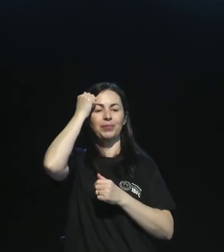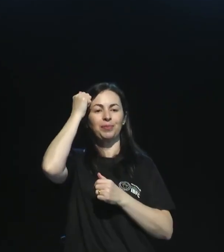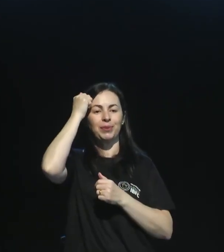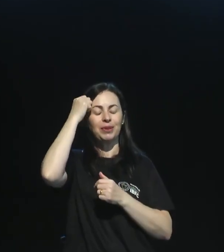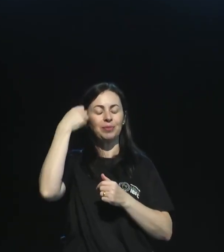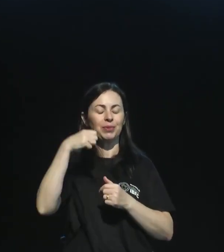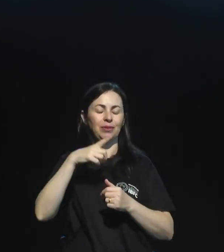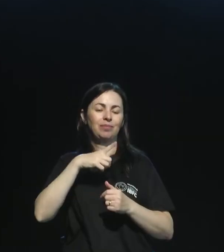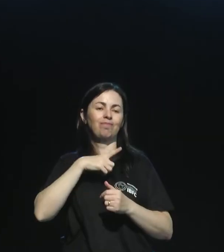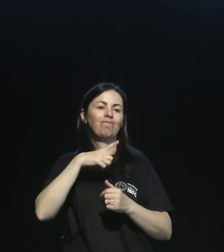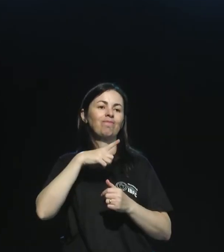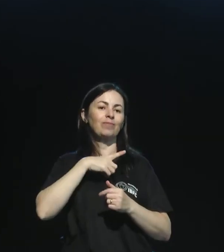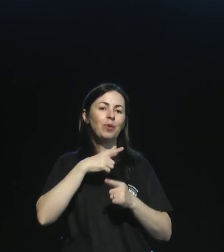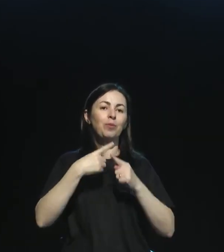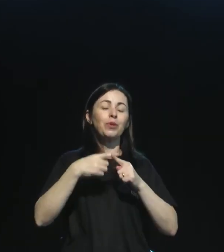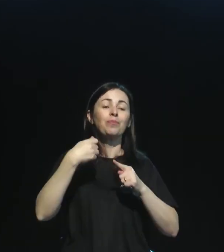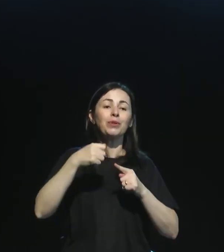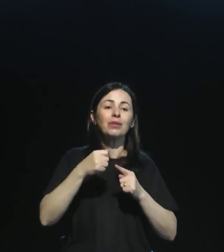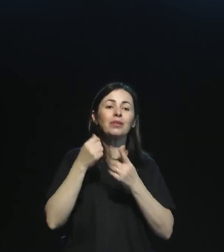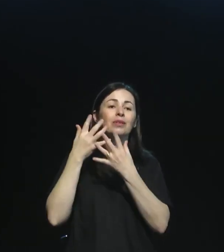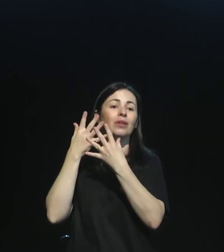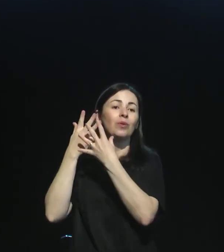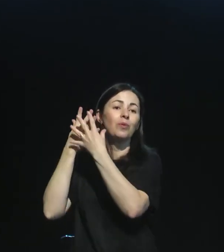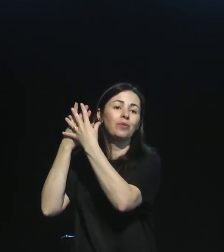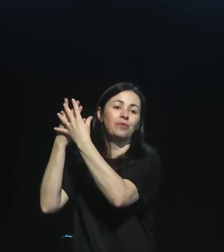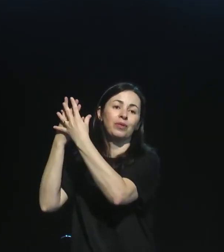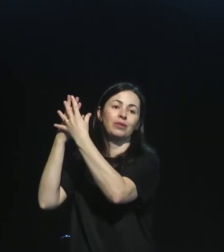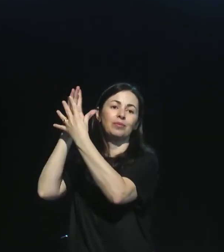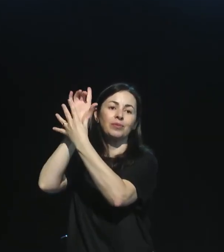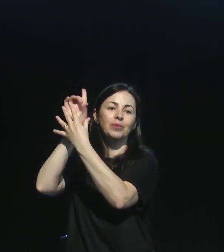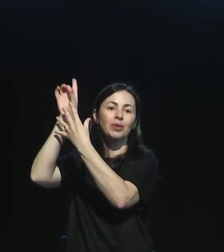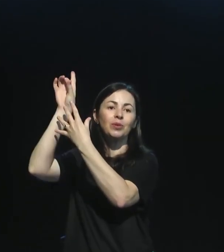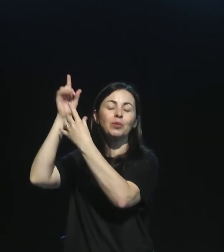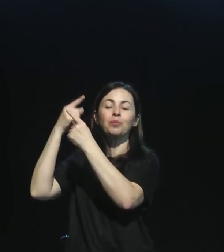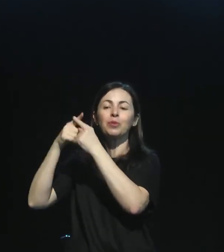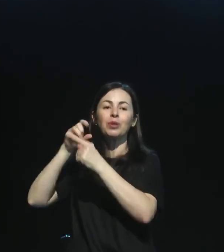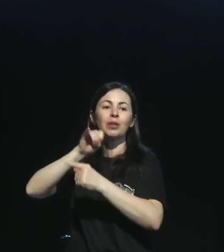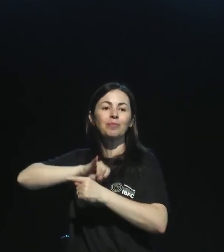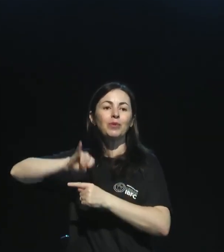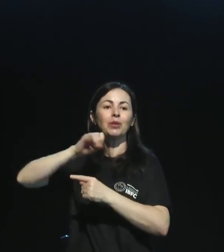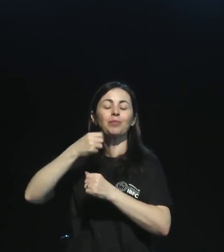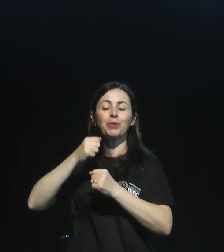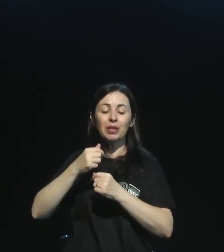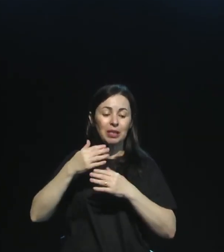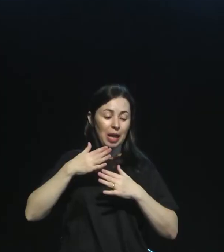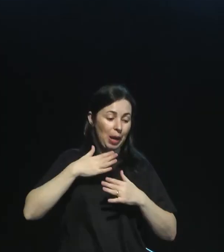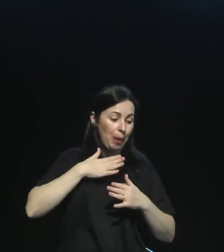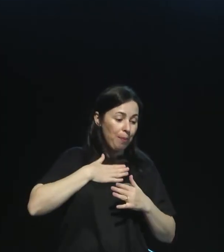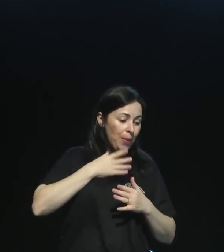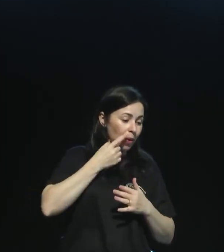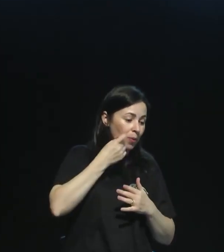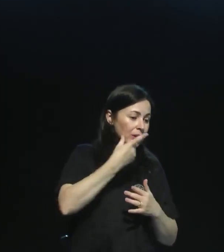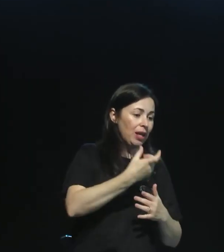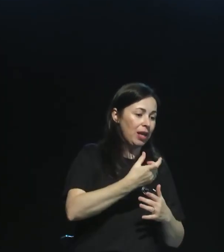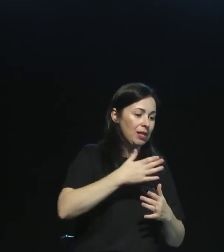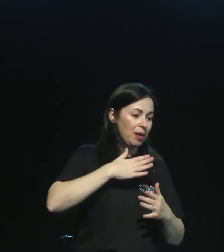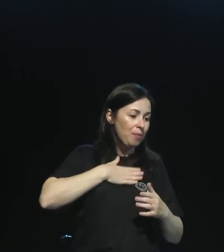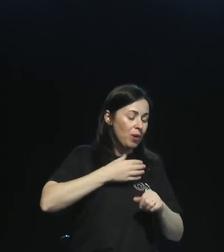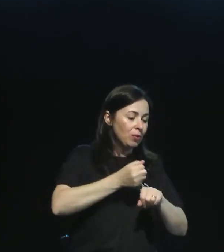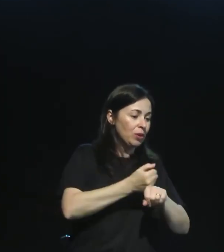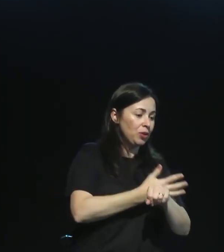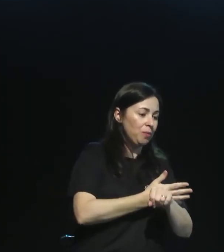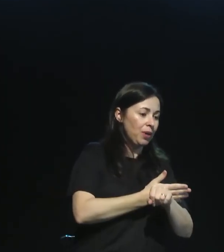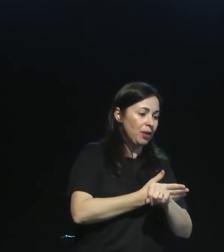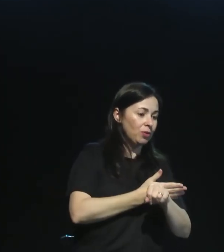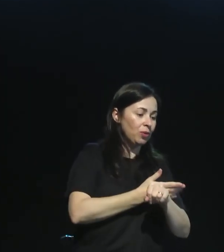Você precisa confessar. Você precisa morrer para essas coisas e se voltar para viver